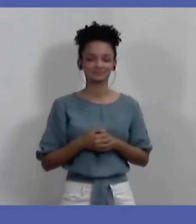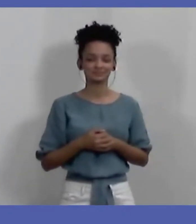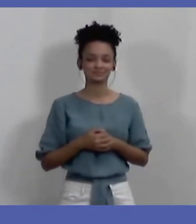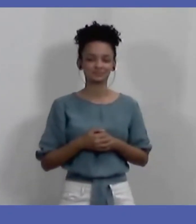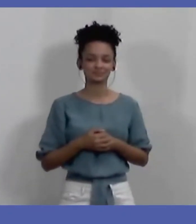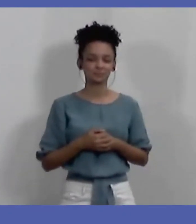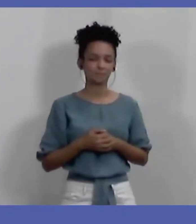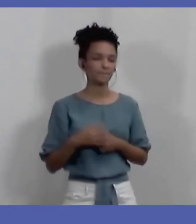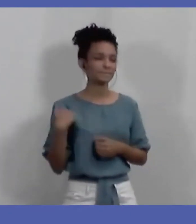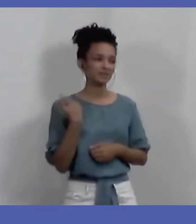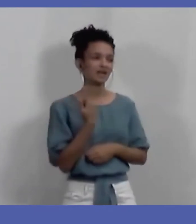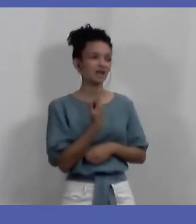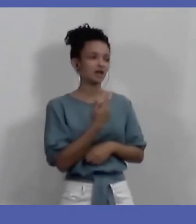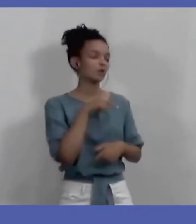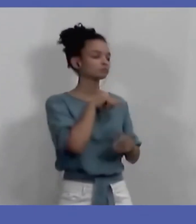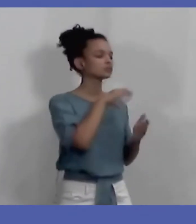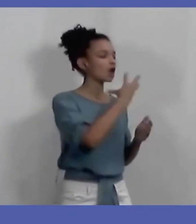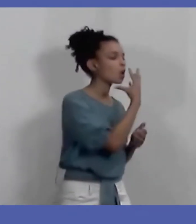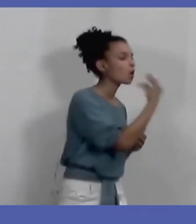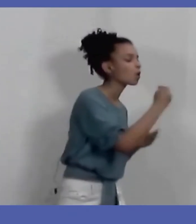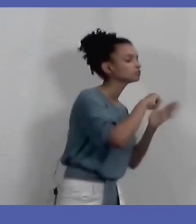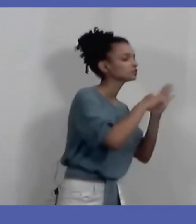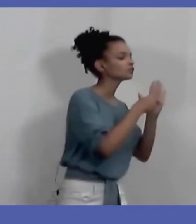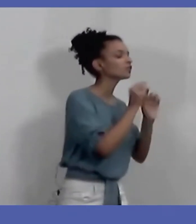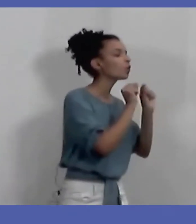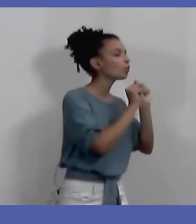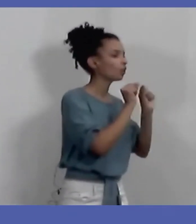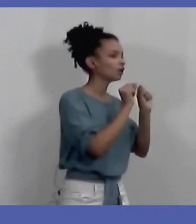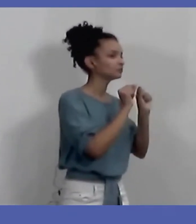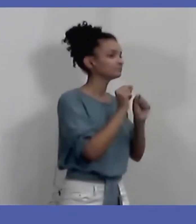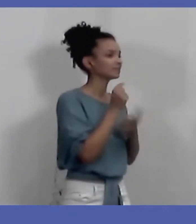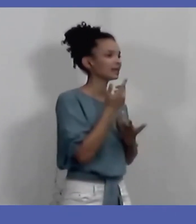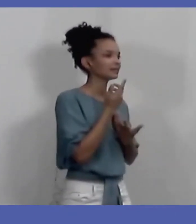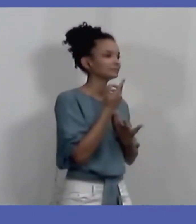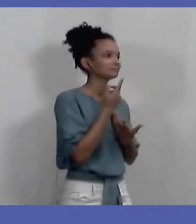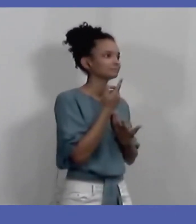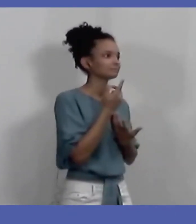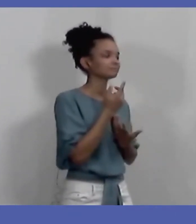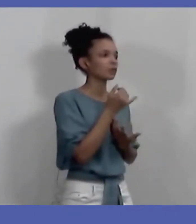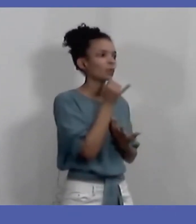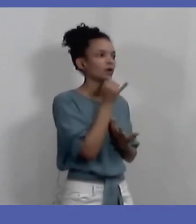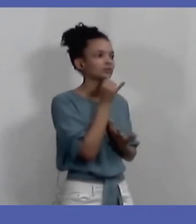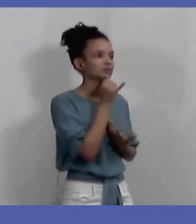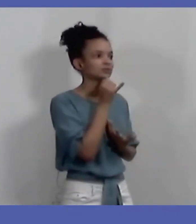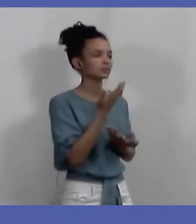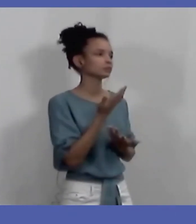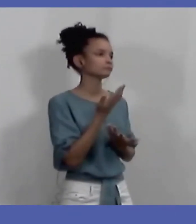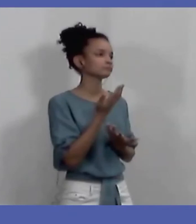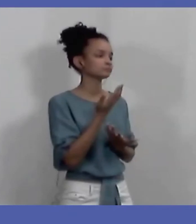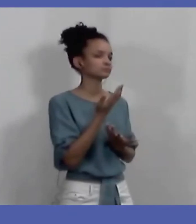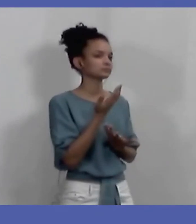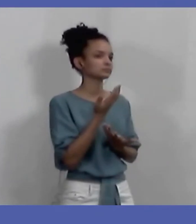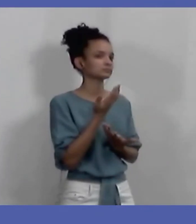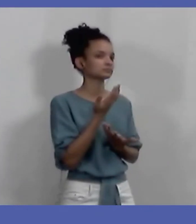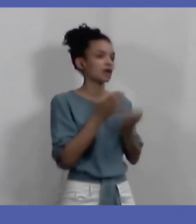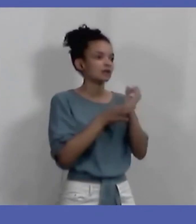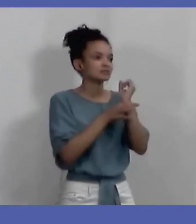isso. Esse lobo aí, irmão, pode ser um fiscal, um